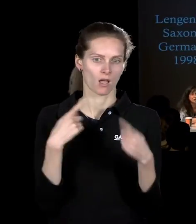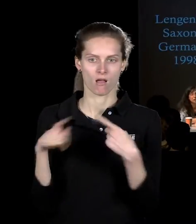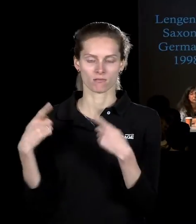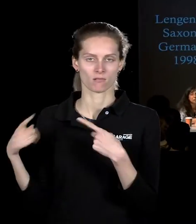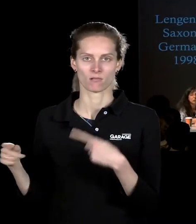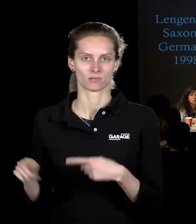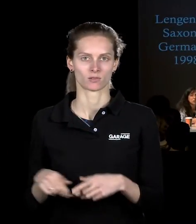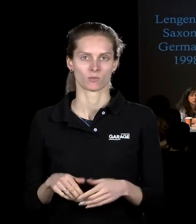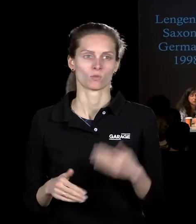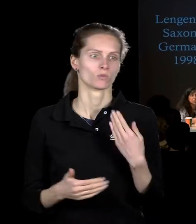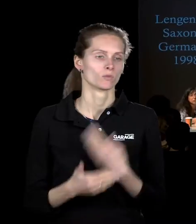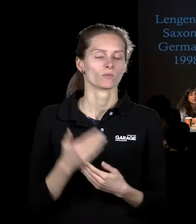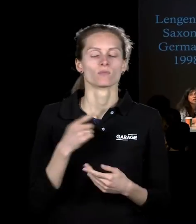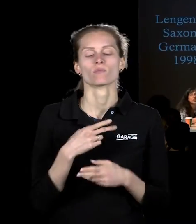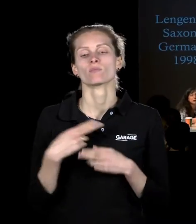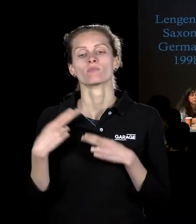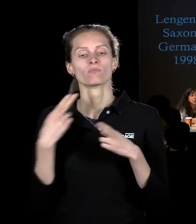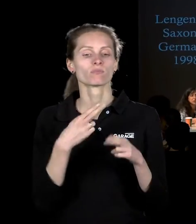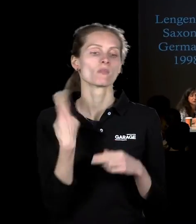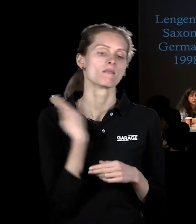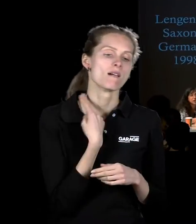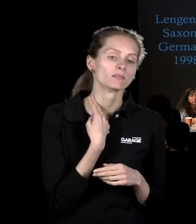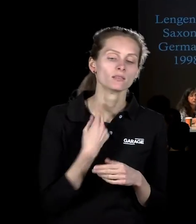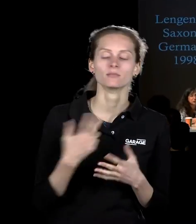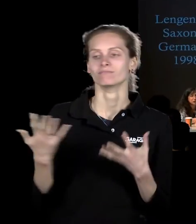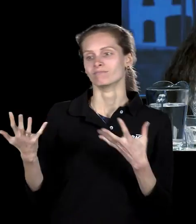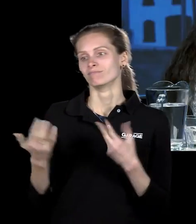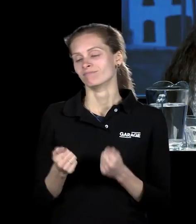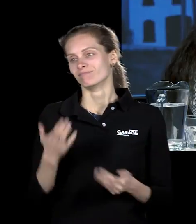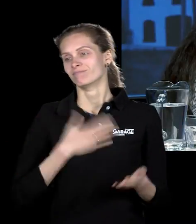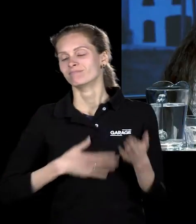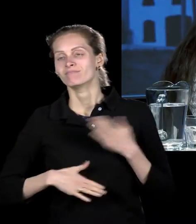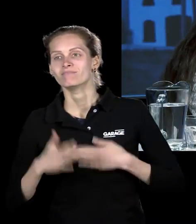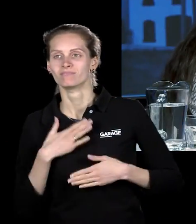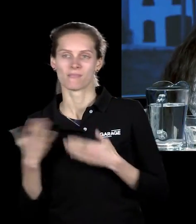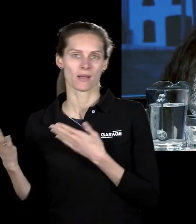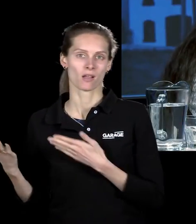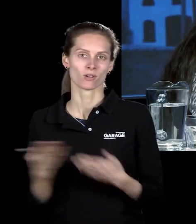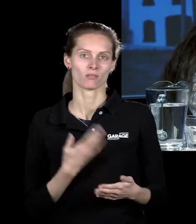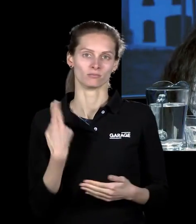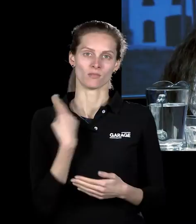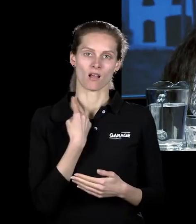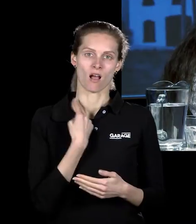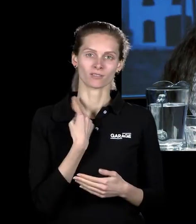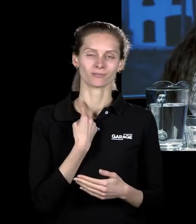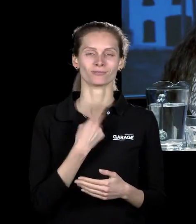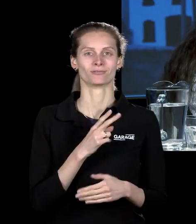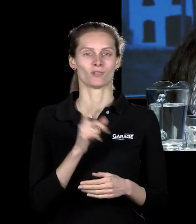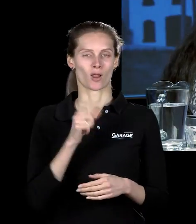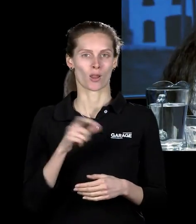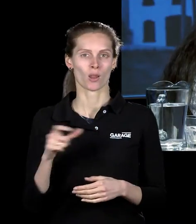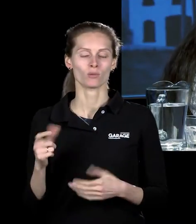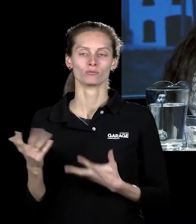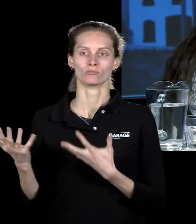там где-то их принимали, там в Англии их принимали с объятиями, эти все английские пролетариат просто считал